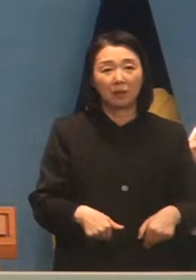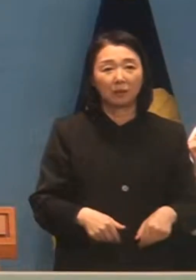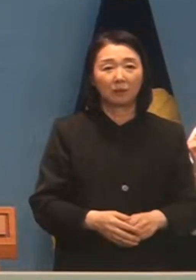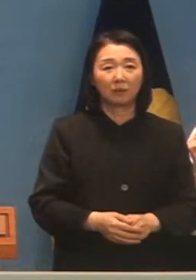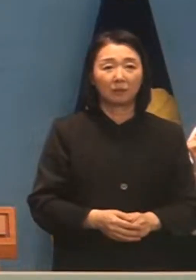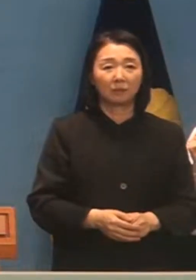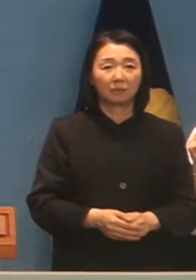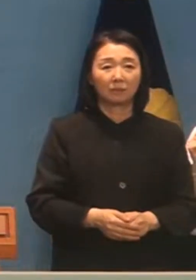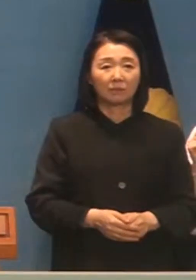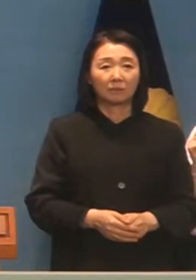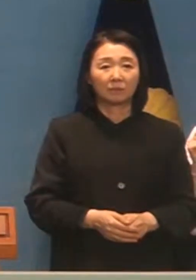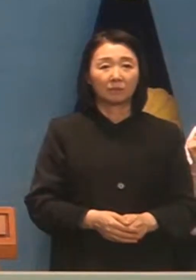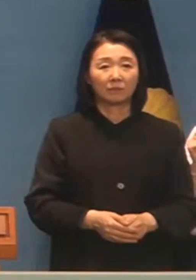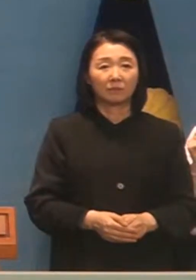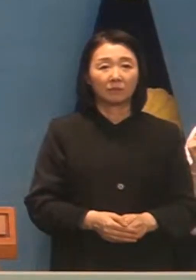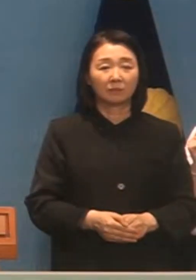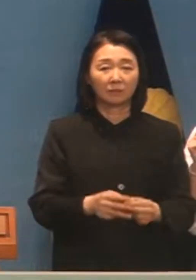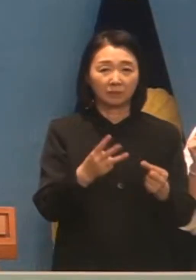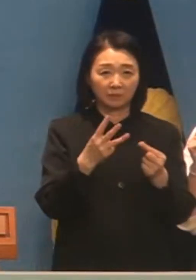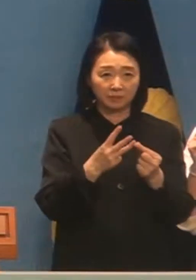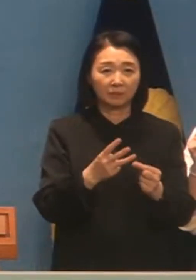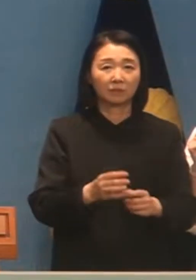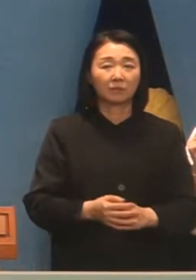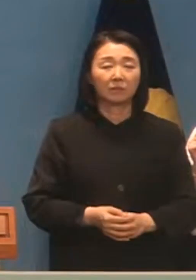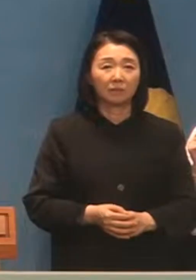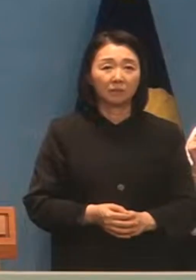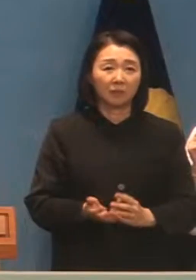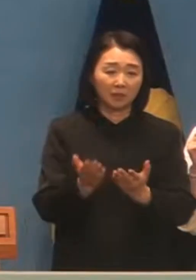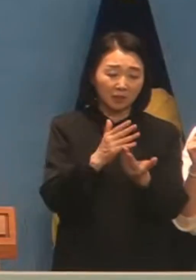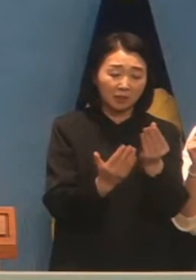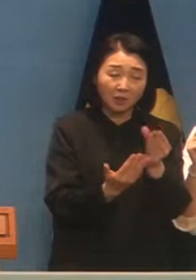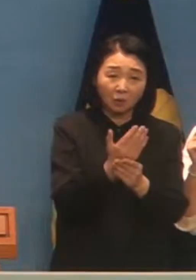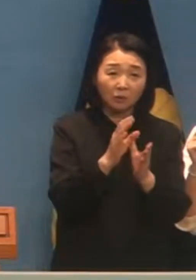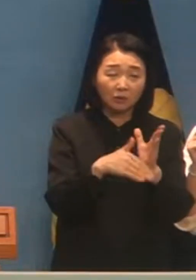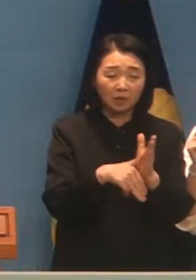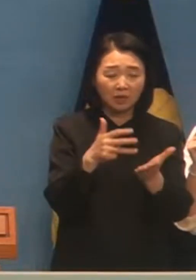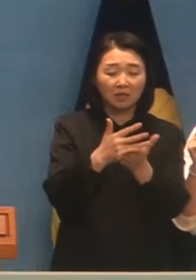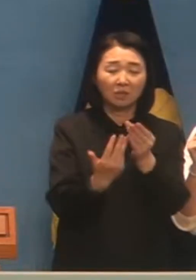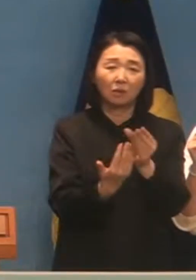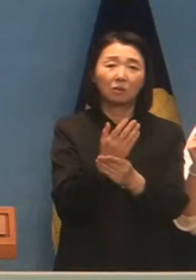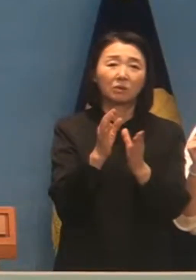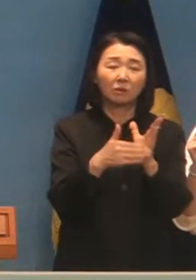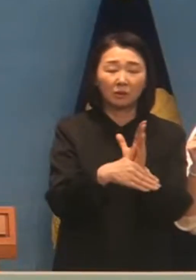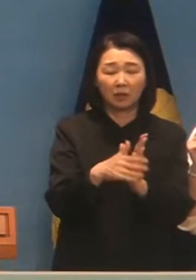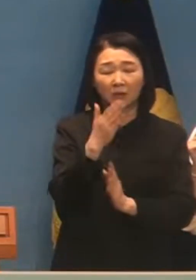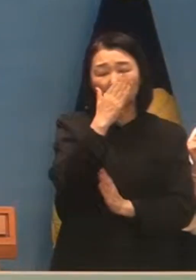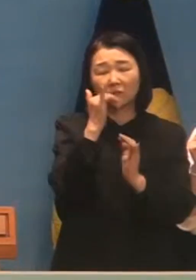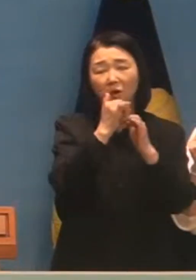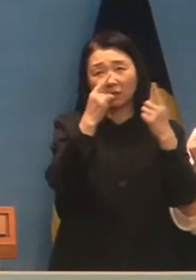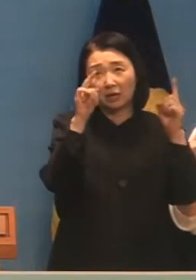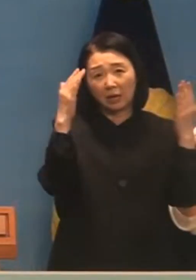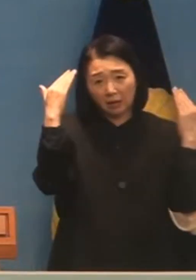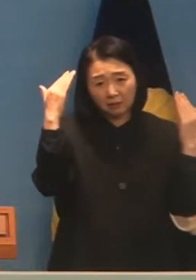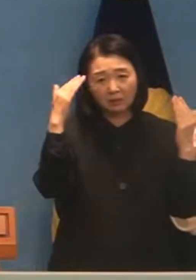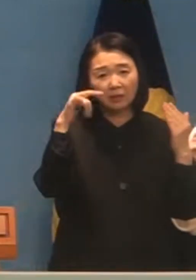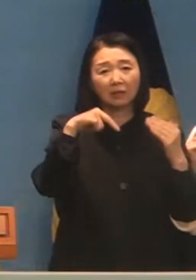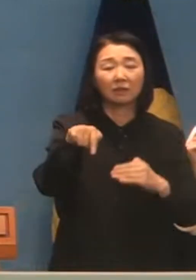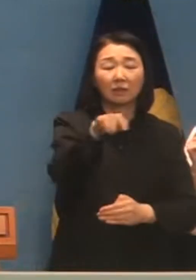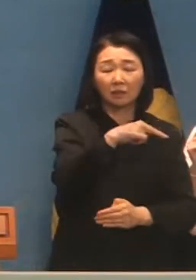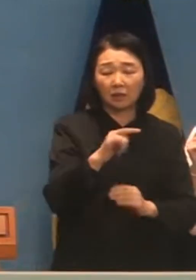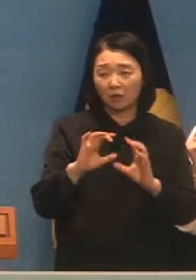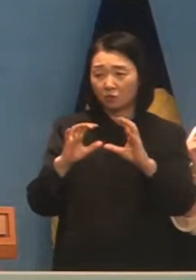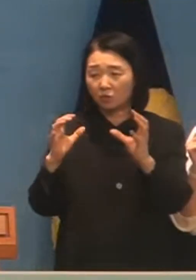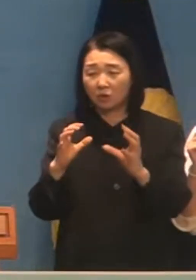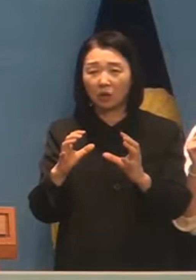합니다. 세 번째, 세월호 세대, 이태원 세대 청년 대학생들에게 국가가 국민의